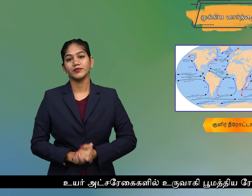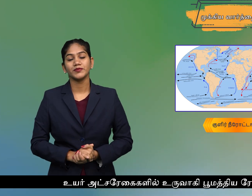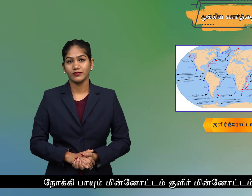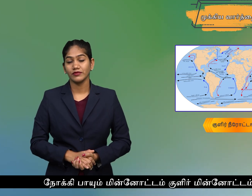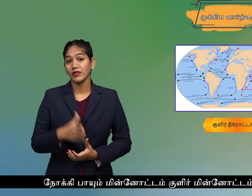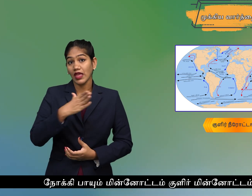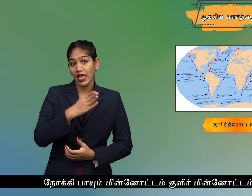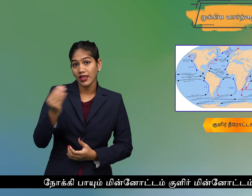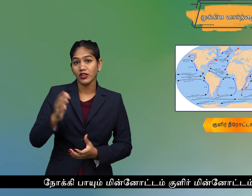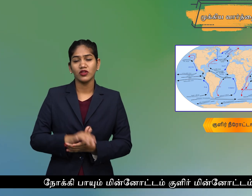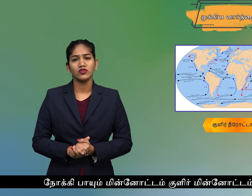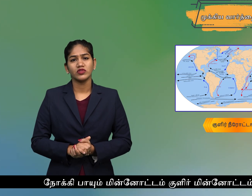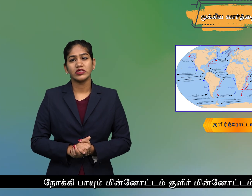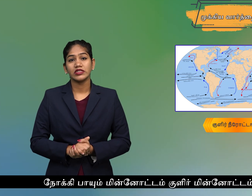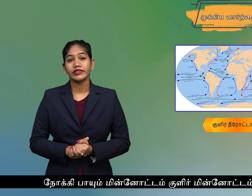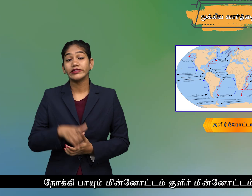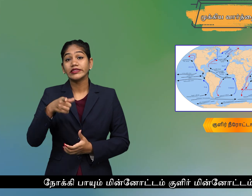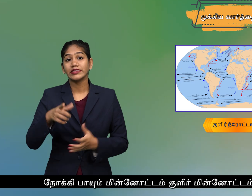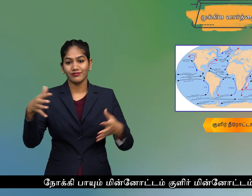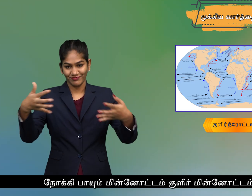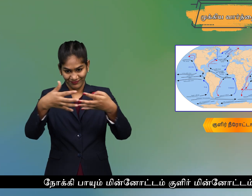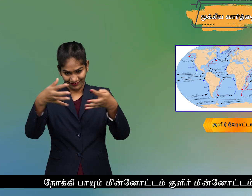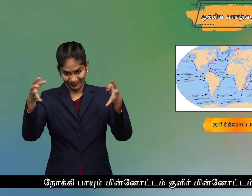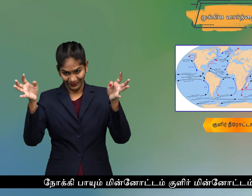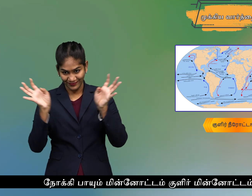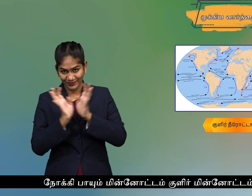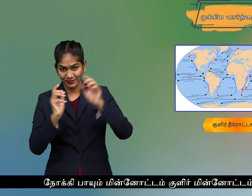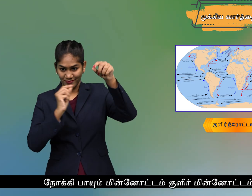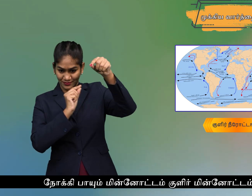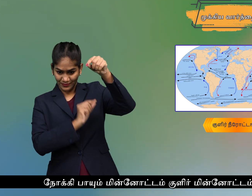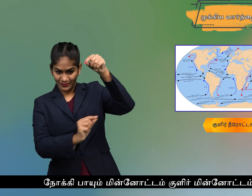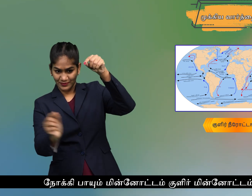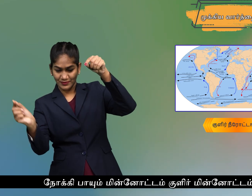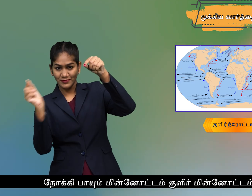நோக்கி பாயும் மின்னோட்டம் குளிர் மின்னோட்டம் எனப்படும்.